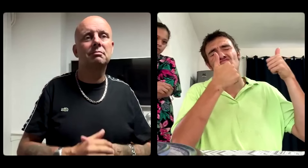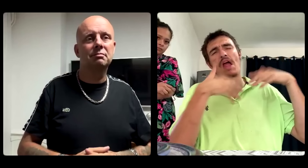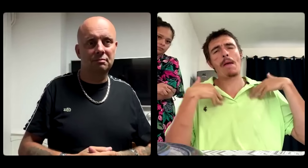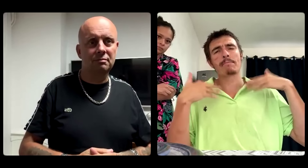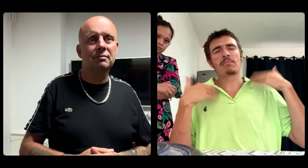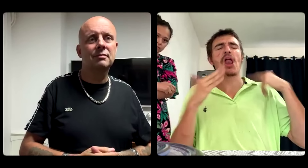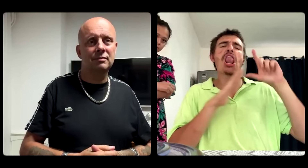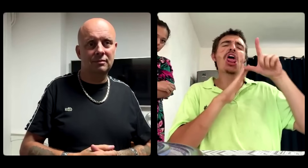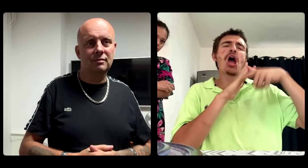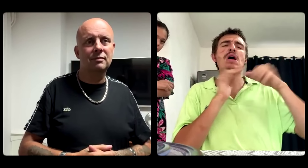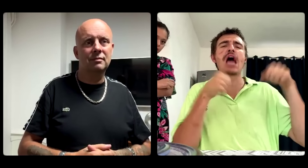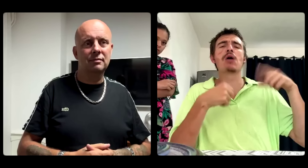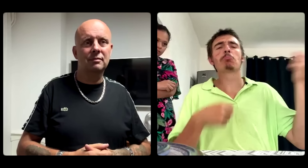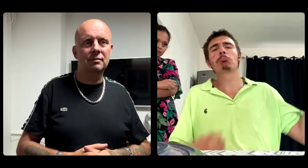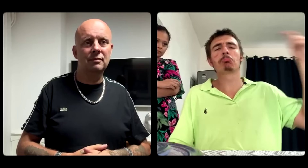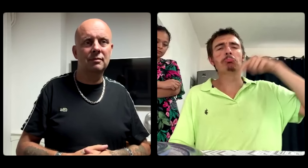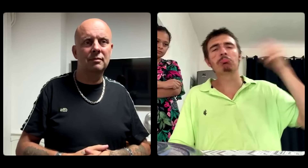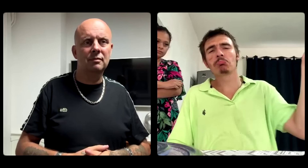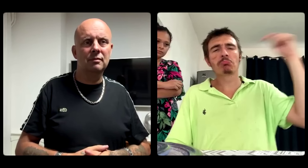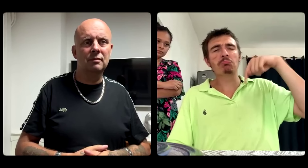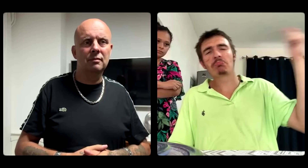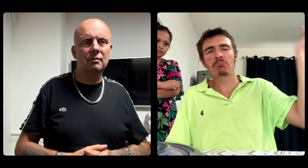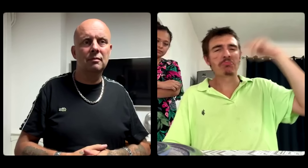Ja, want dat moet sowieso eigenlijk matchen.